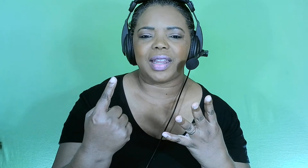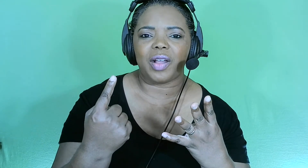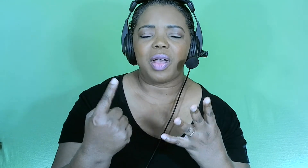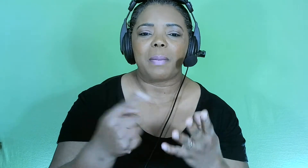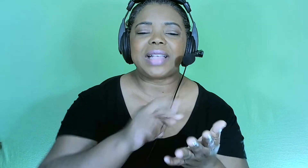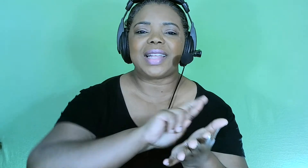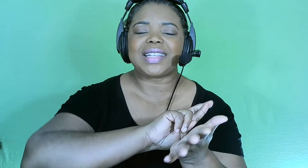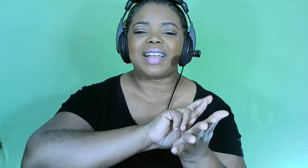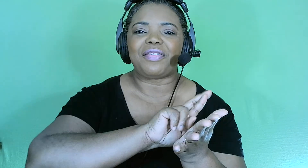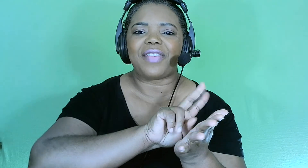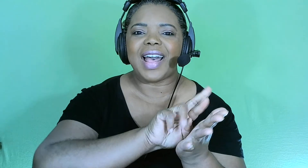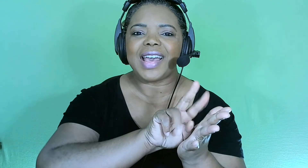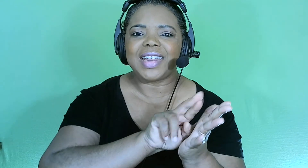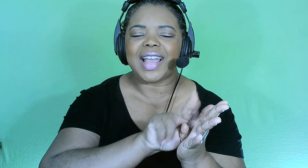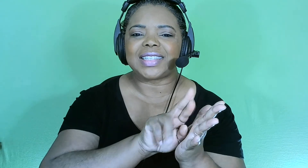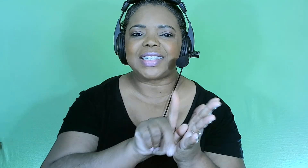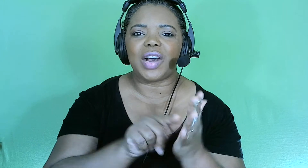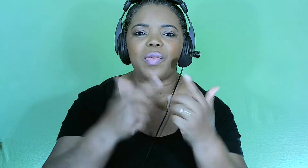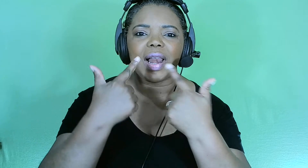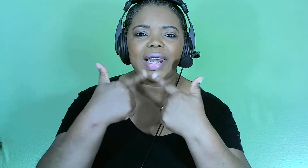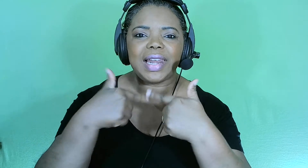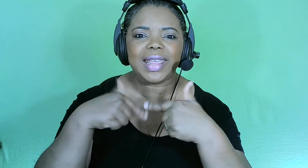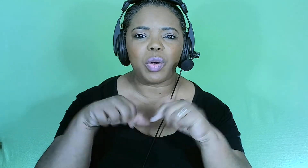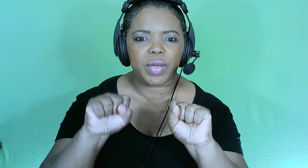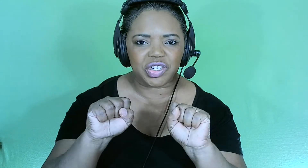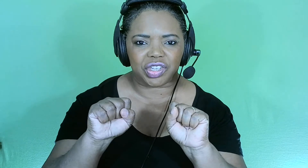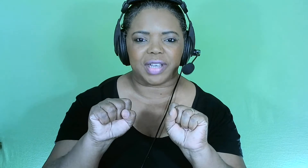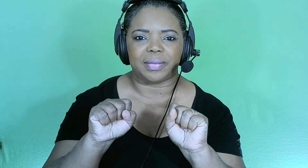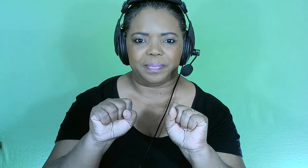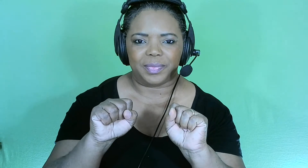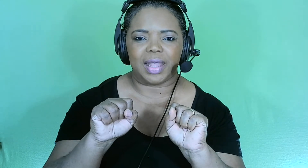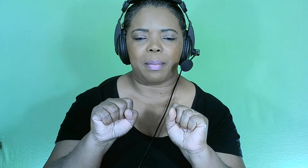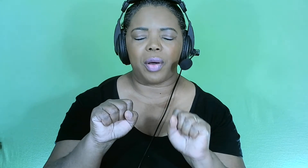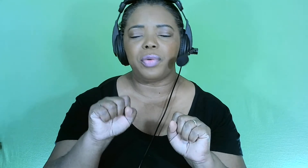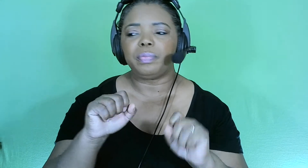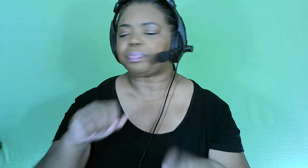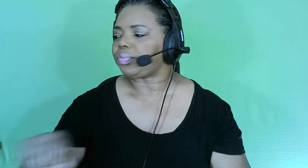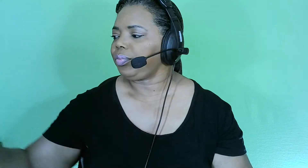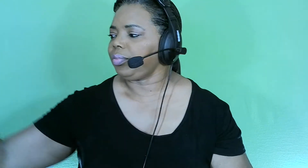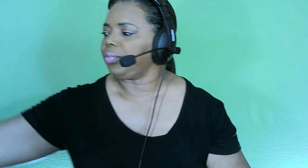entendeu? Mas tem essa variação linguística, tá bom?